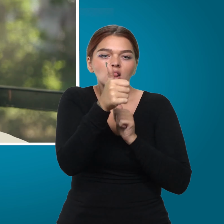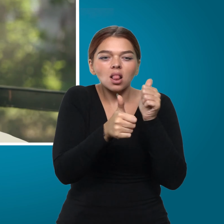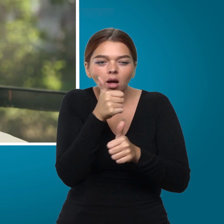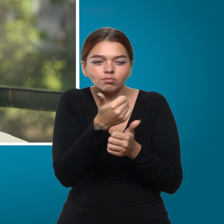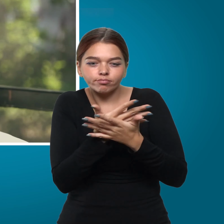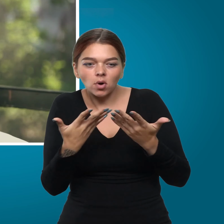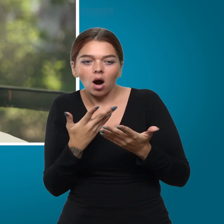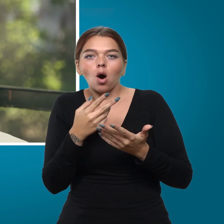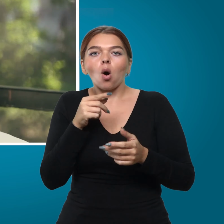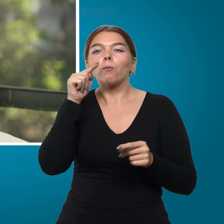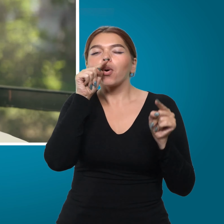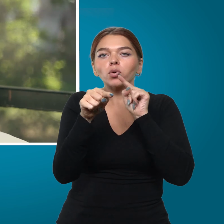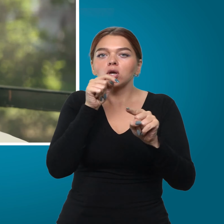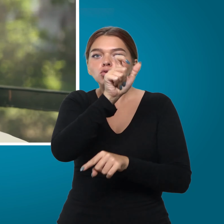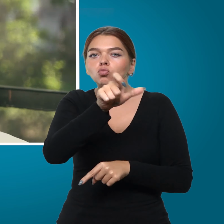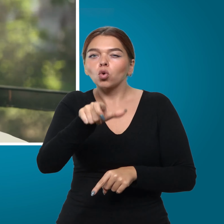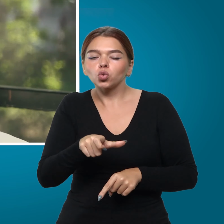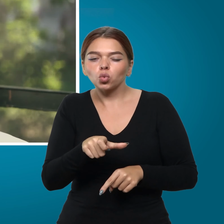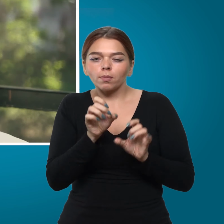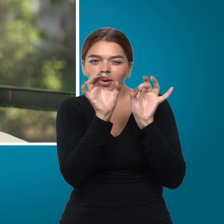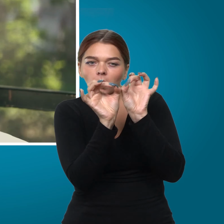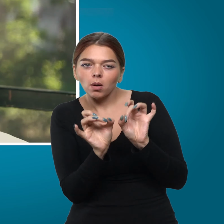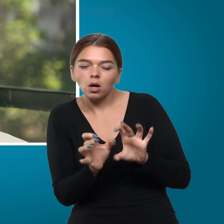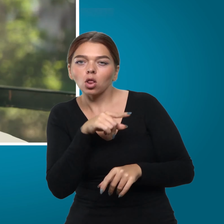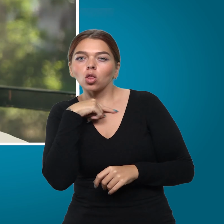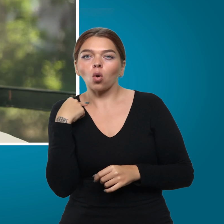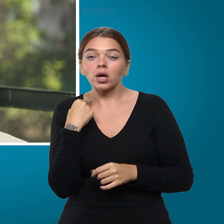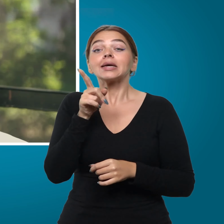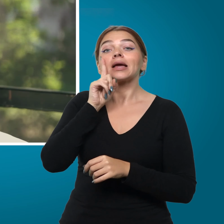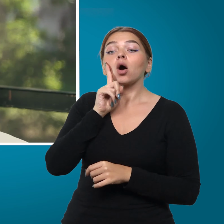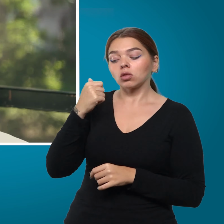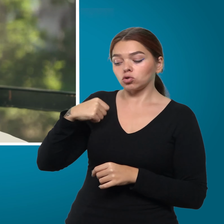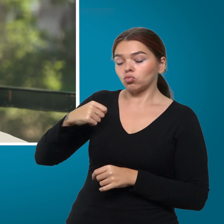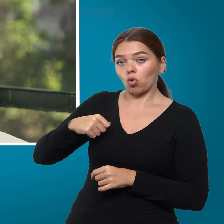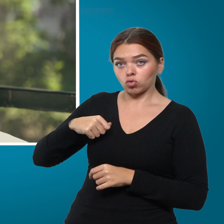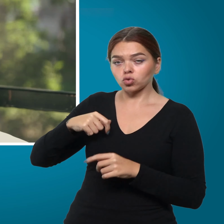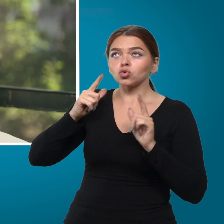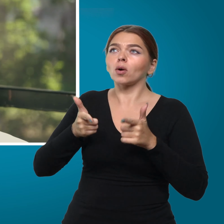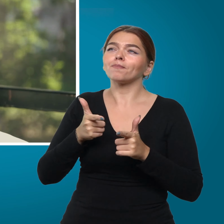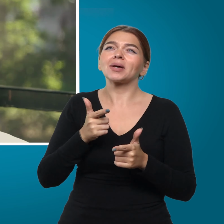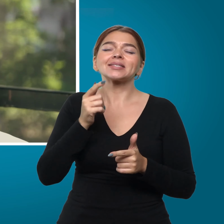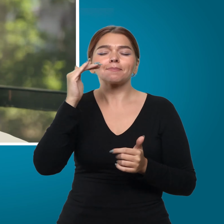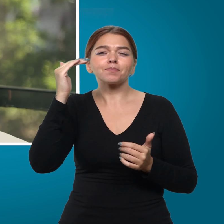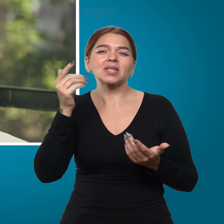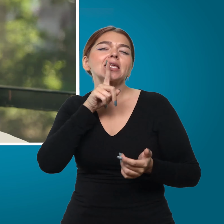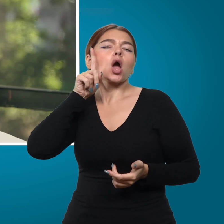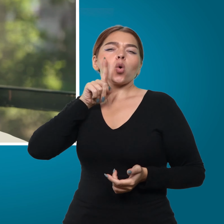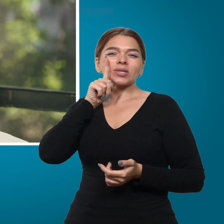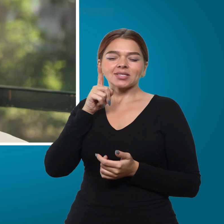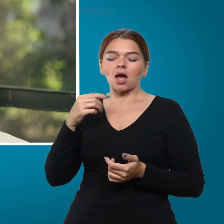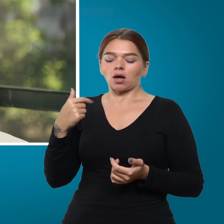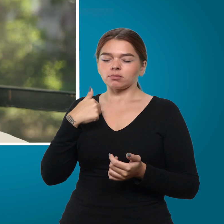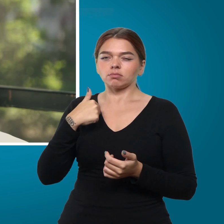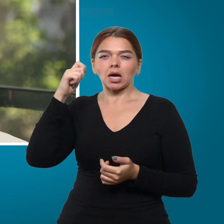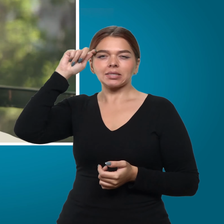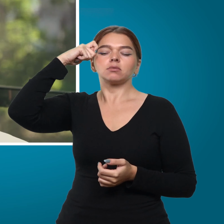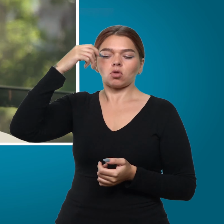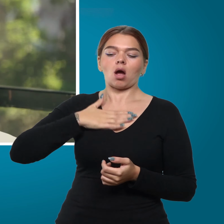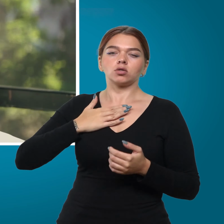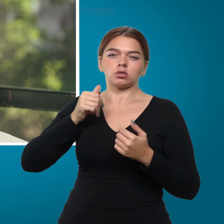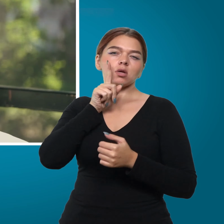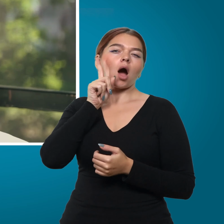Anksčiau ir lygiai taip pat buvo influenceriai, kiekvienas ten koks kaimas turėdavo savo numylėtinį gražuolį ir į kurį visi bandė lygiuotis. Dabar mes tokių turim